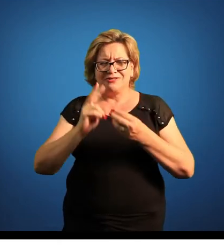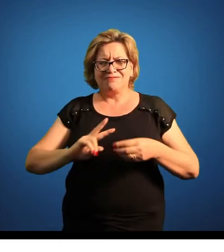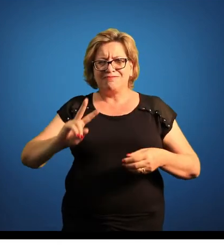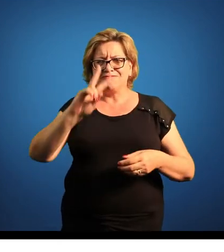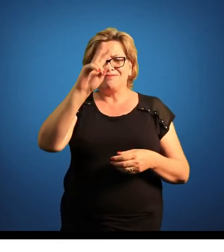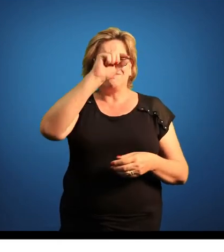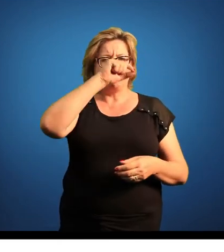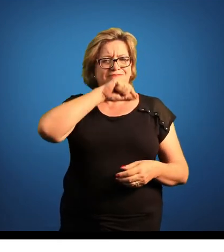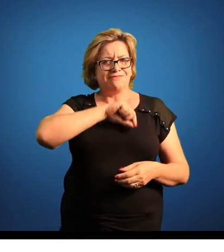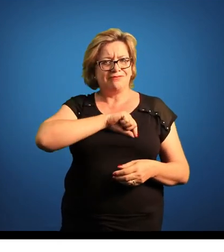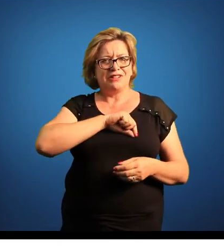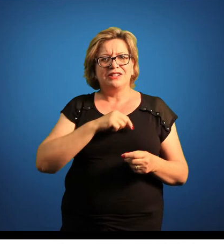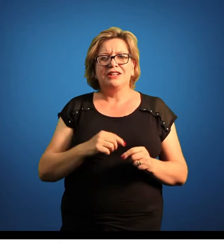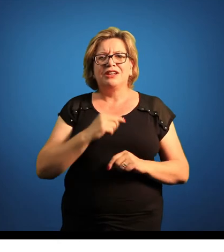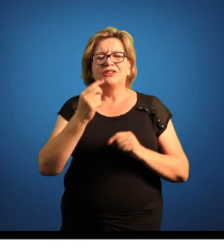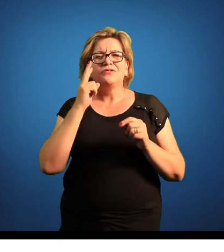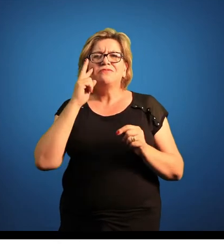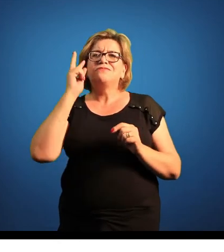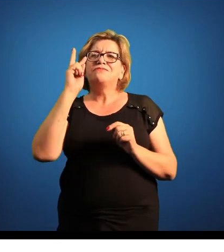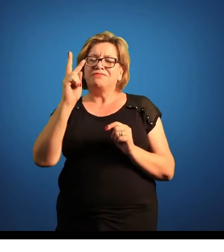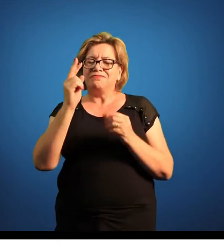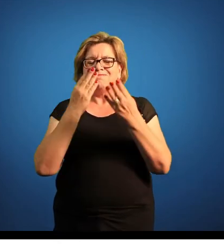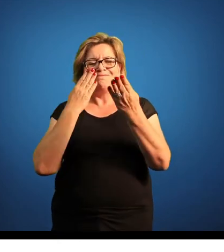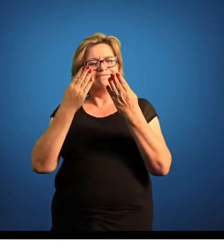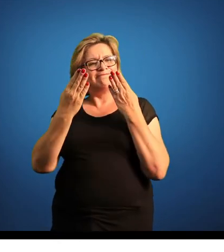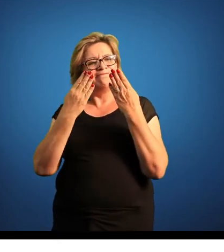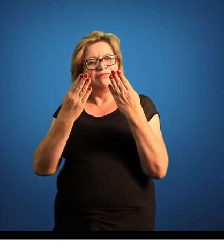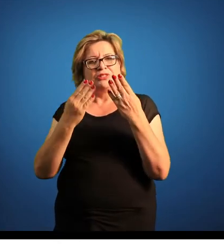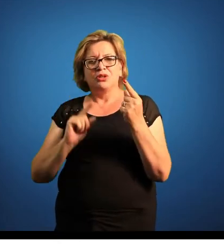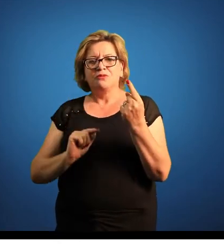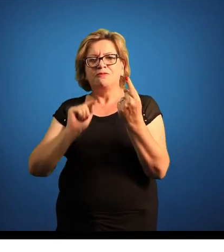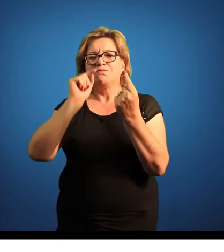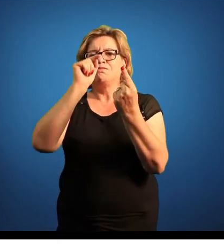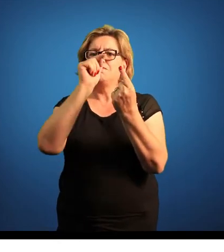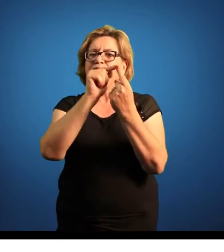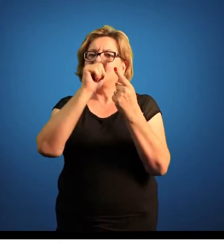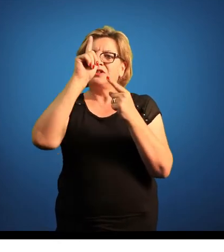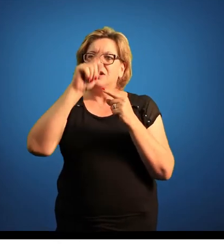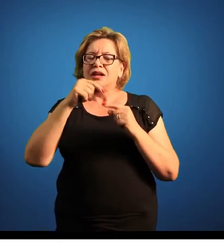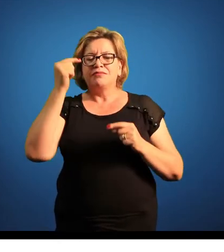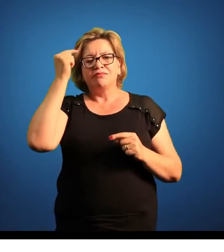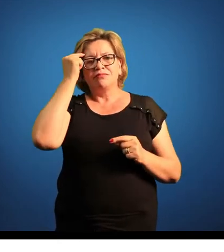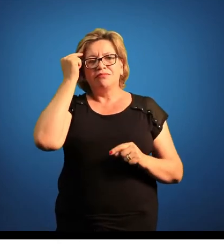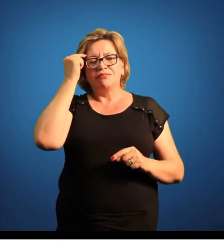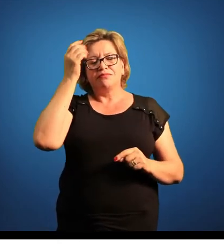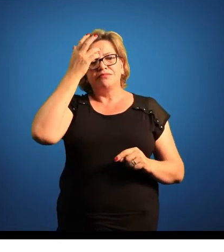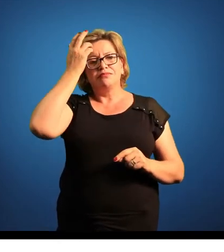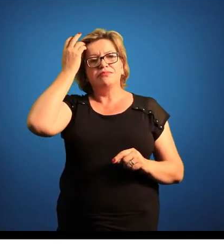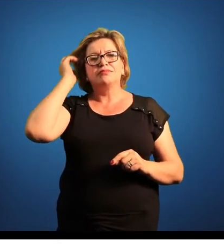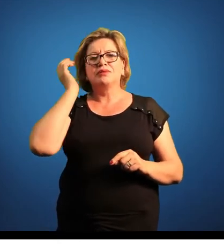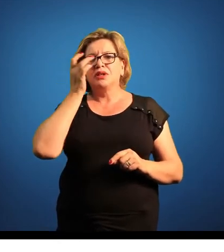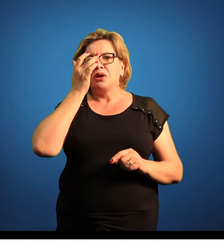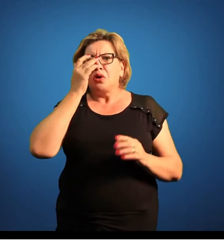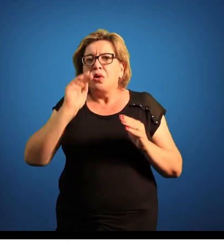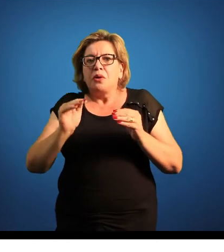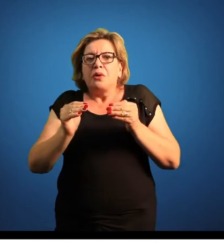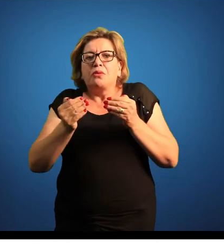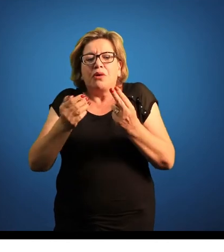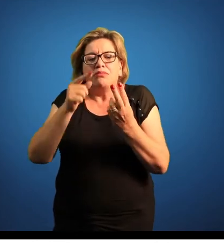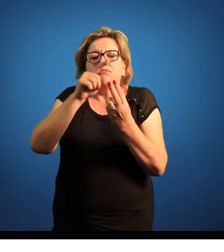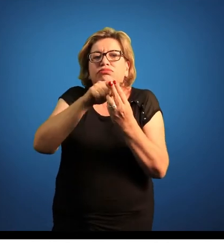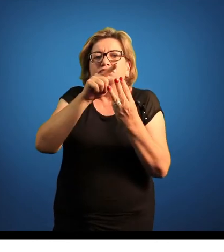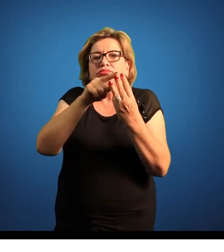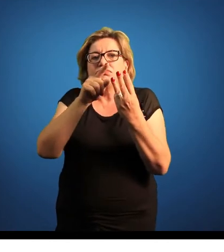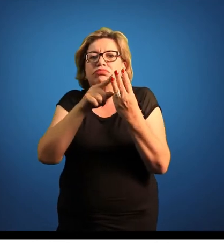salários. Então, vamos fazer uma análise aqui. Nosso objetivo é pensar assim, qual das medidas eu devo